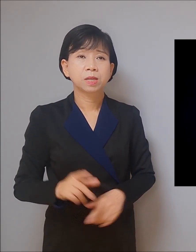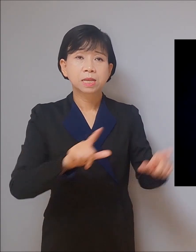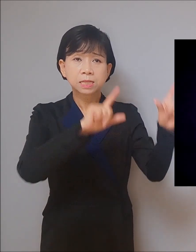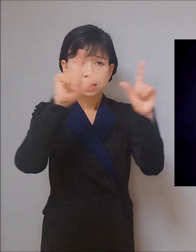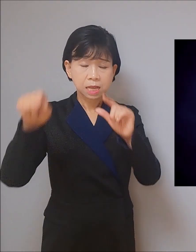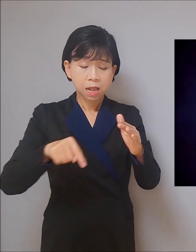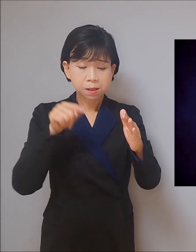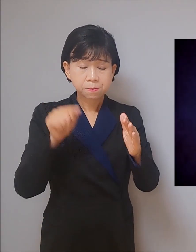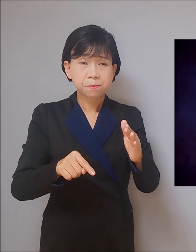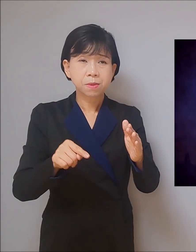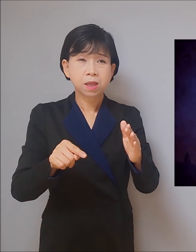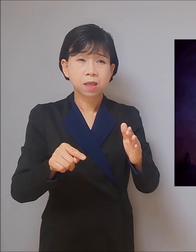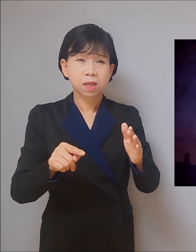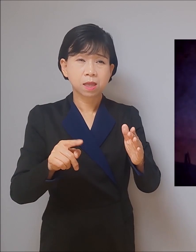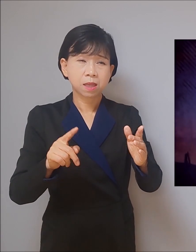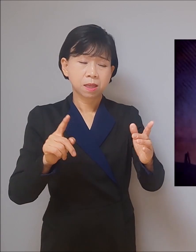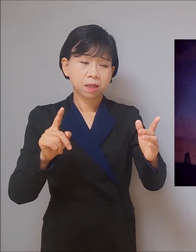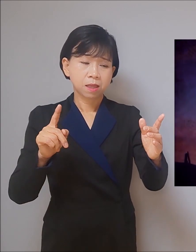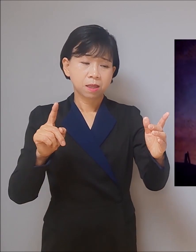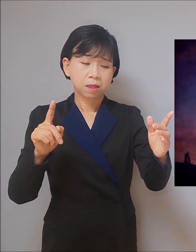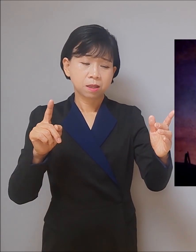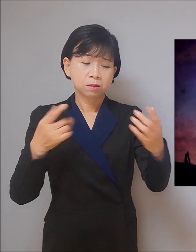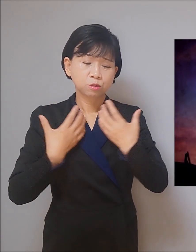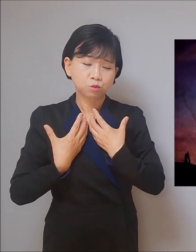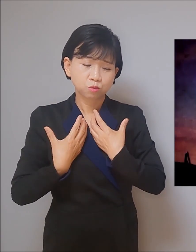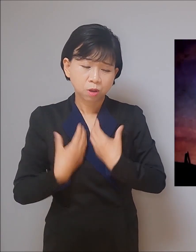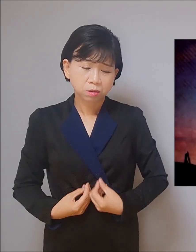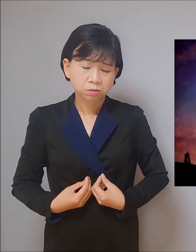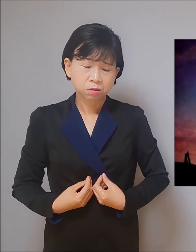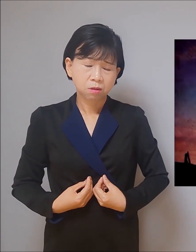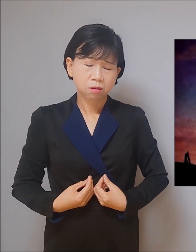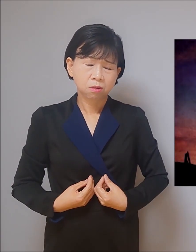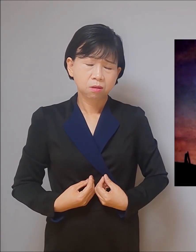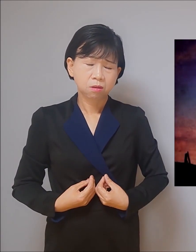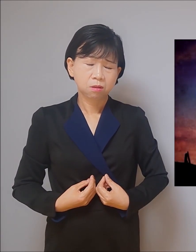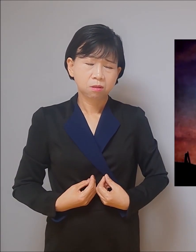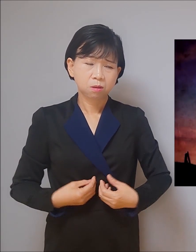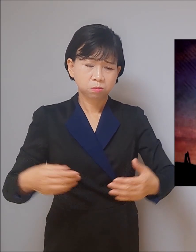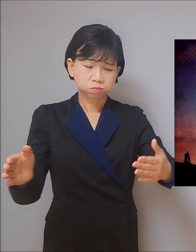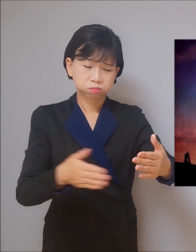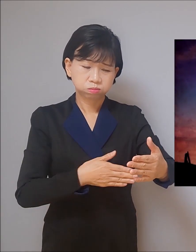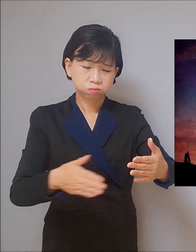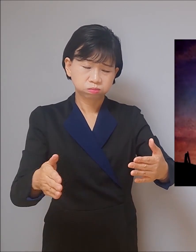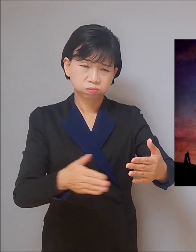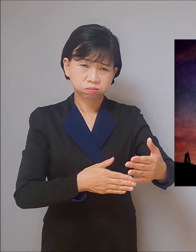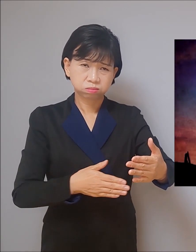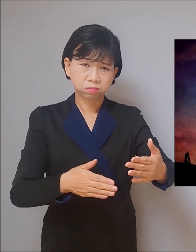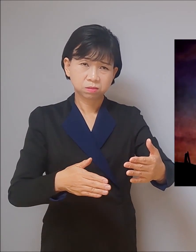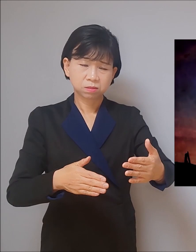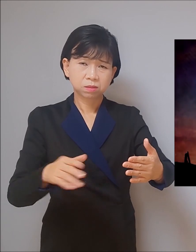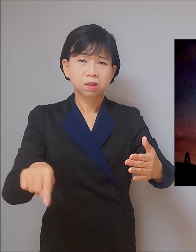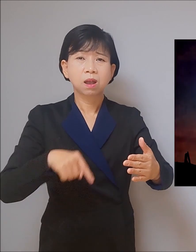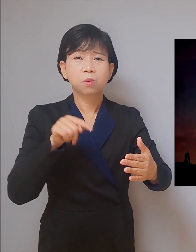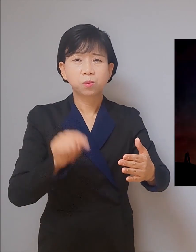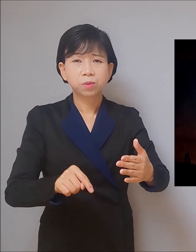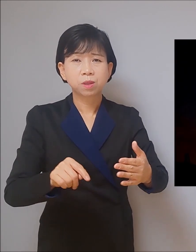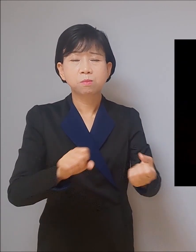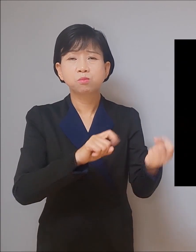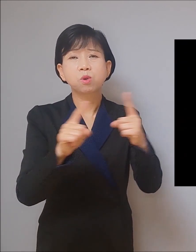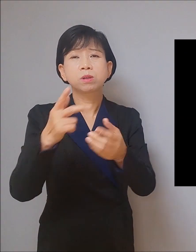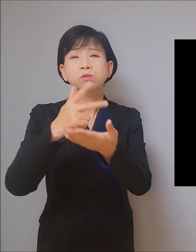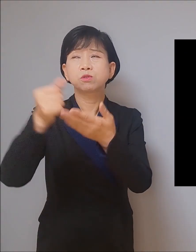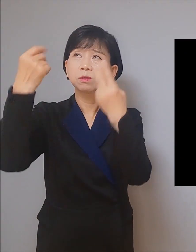우리의 삶 속에서 마주치는 좌절과 공허 속에서도 부활하신 예수님을 바라보며 기뻐하는 삶,